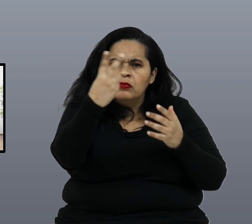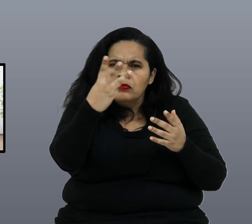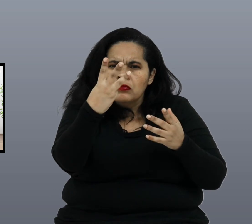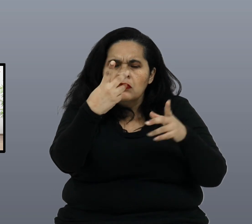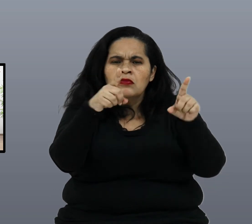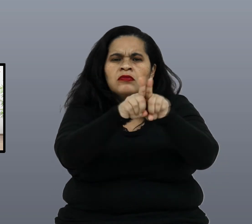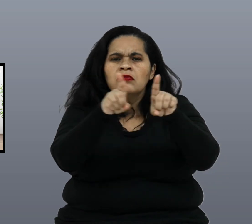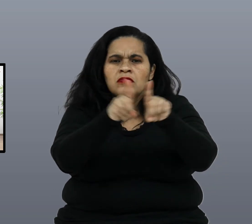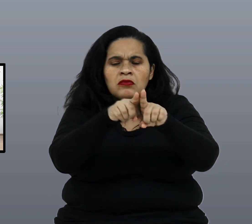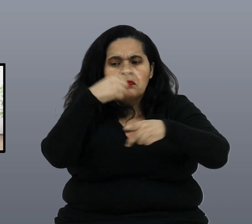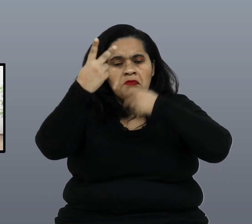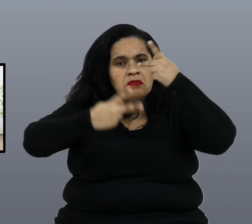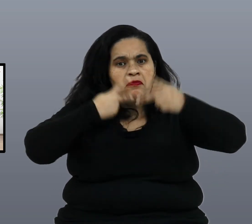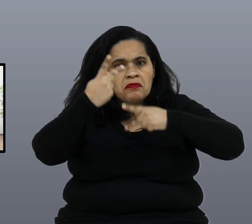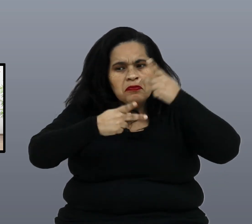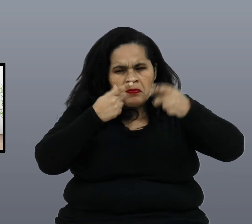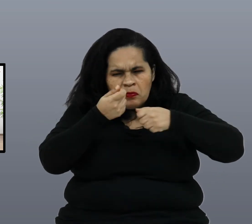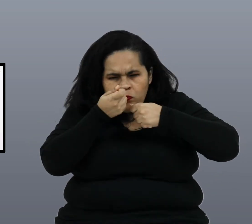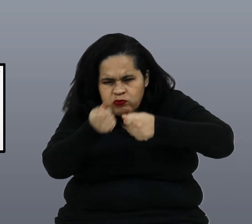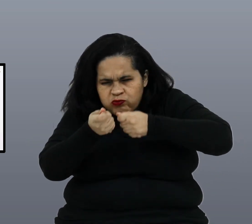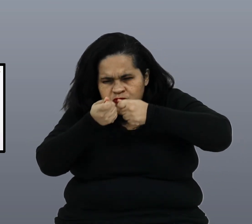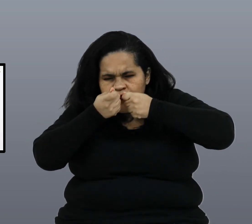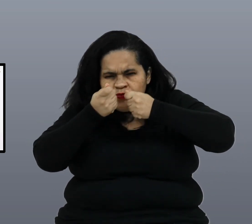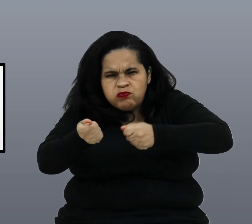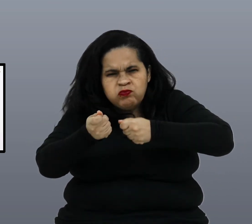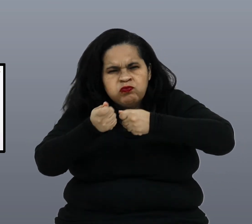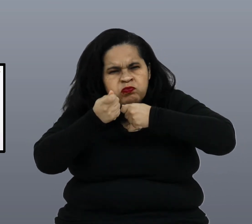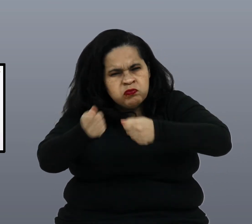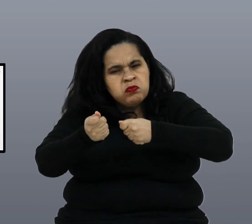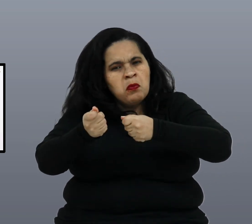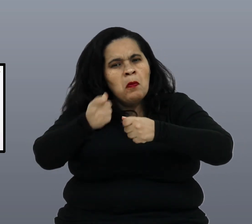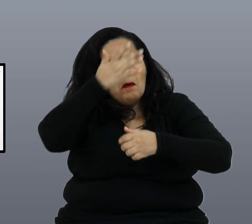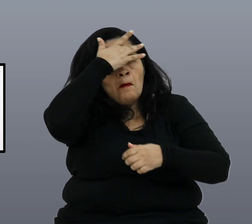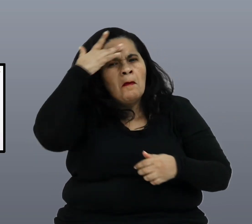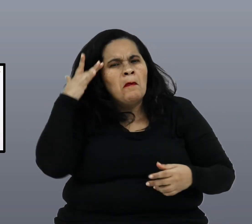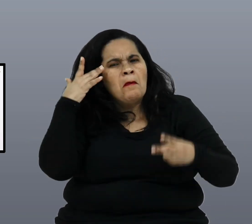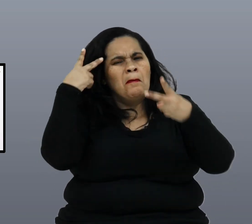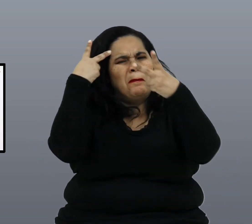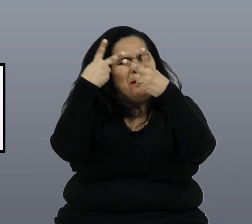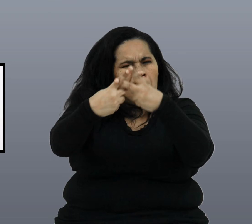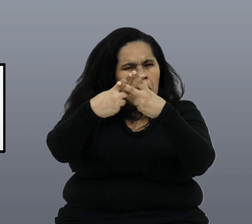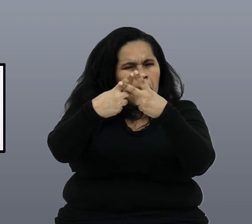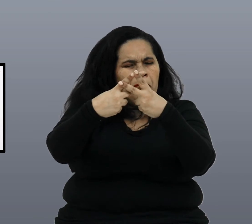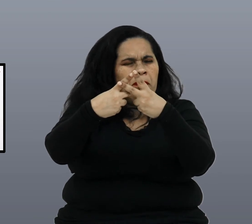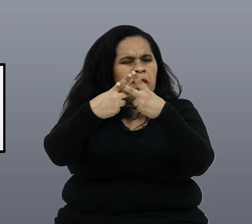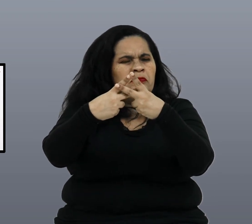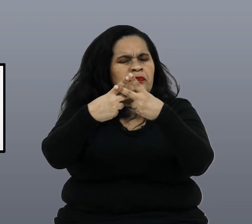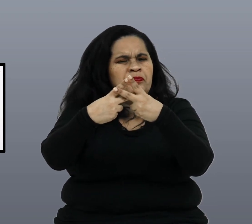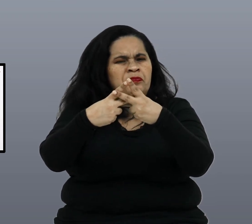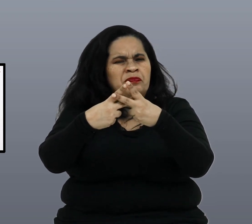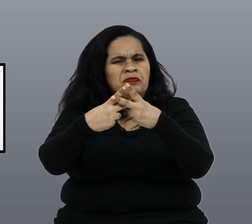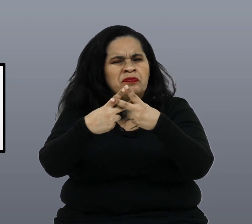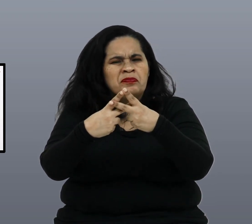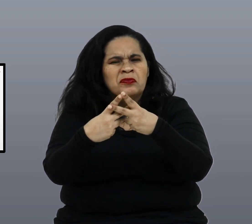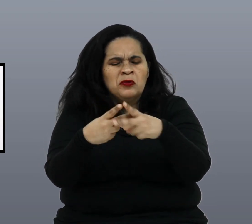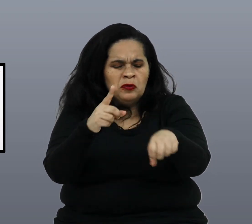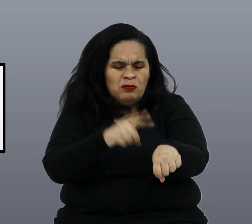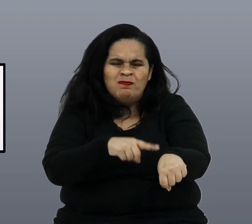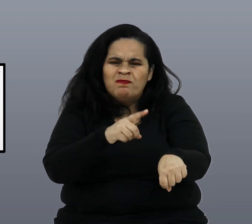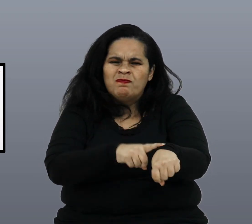Aquele que tem que ser preso, que seja preso, né? O que tem que ir para o cativeiro, que vá para o cativeiro. Então, assim, vai ser um período de